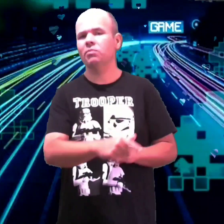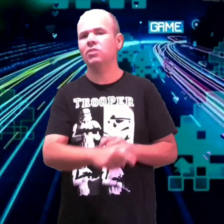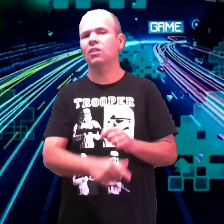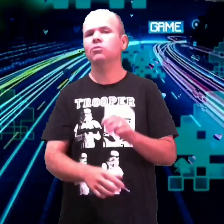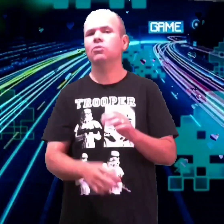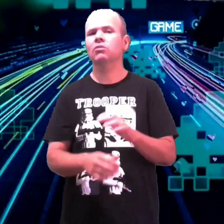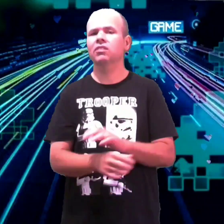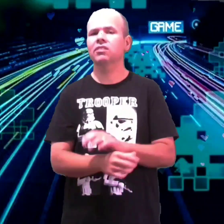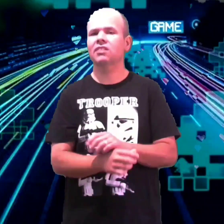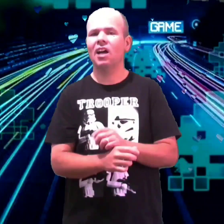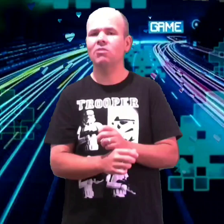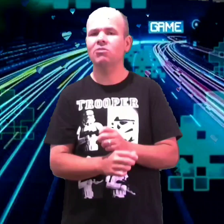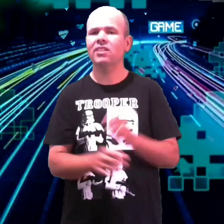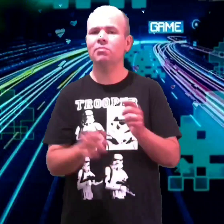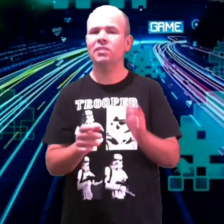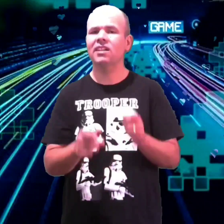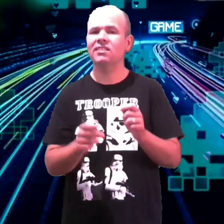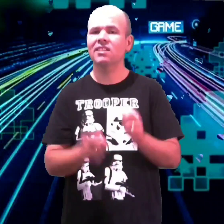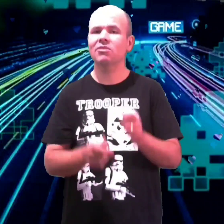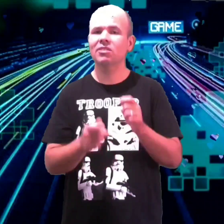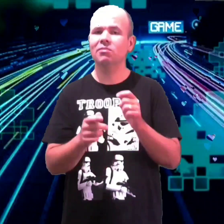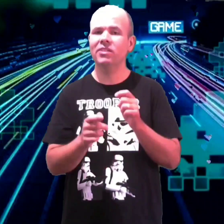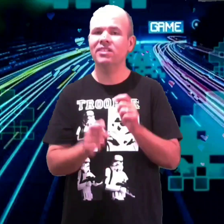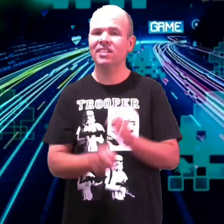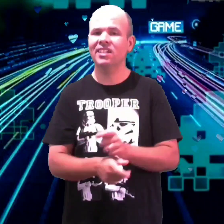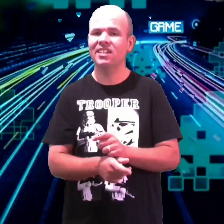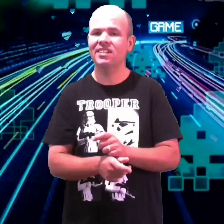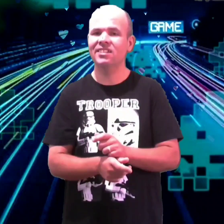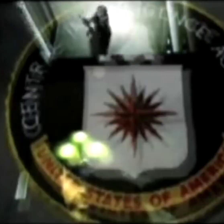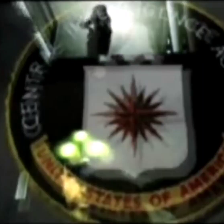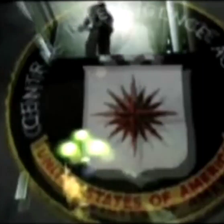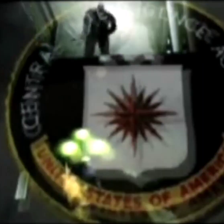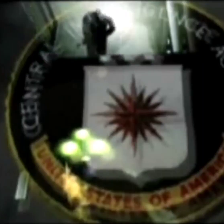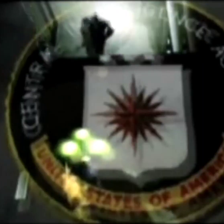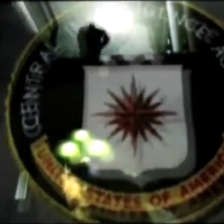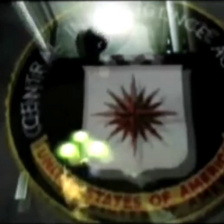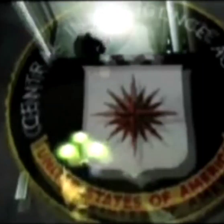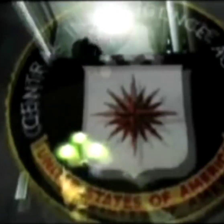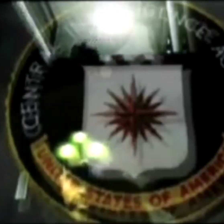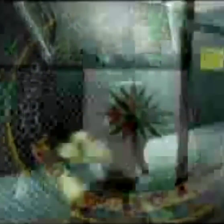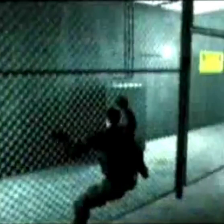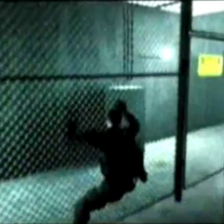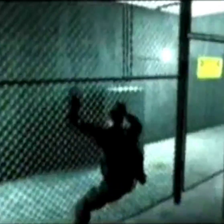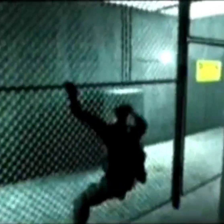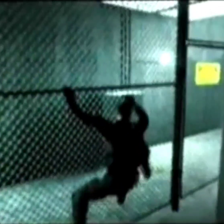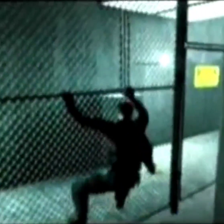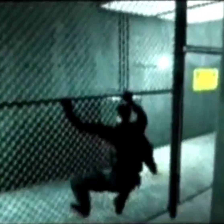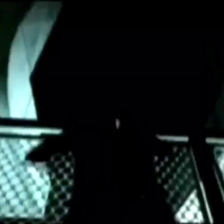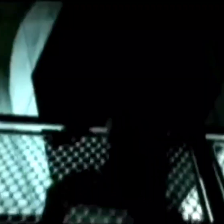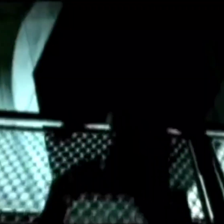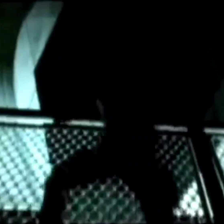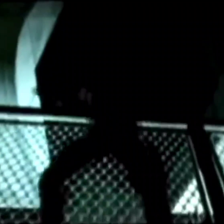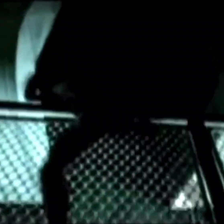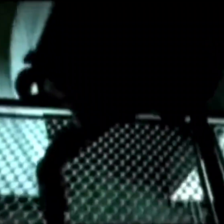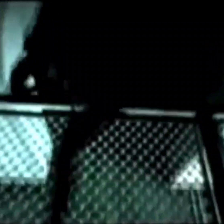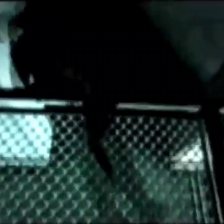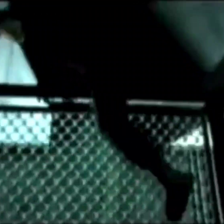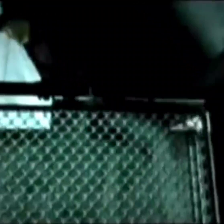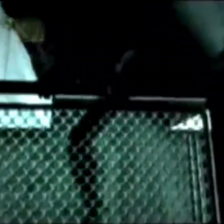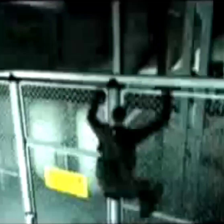um jogo nostálgico, é Splinter Cell de 2003. O game está gratuito para ser pegado pela Ubisoft. O gênero do game é stealth com